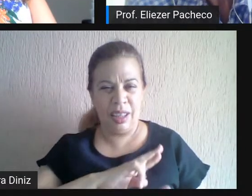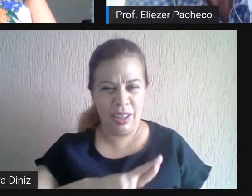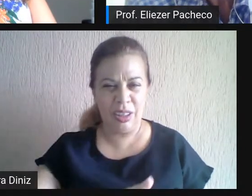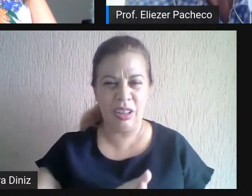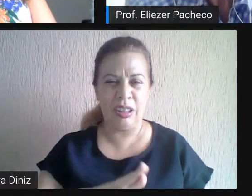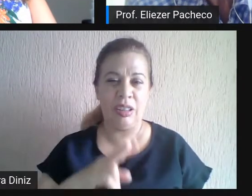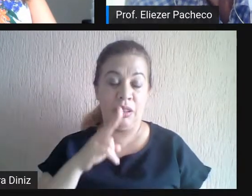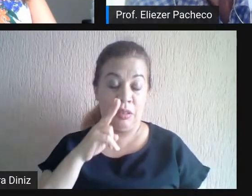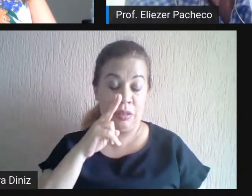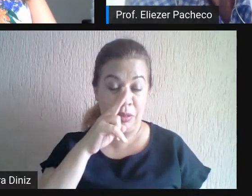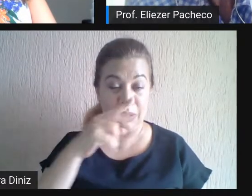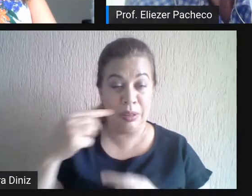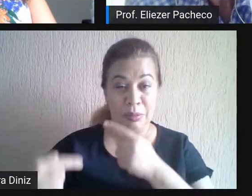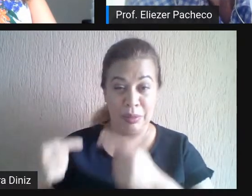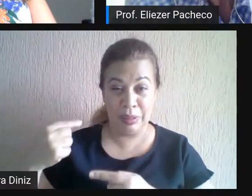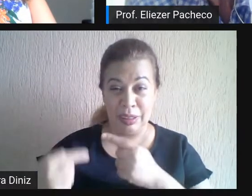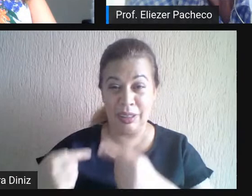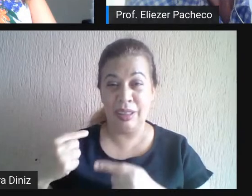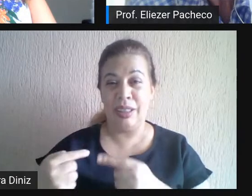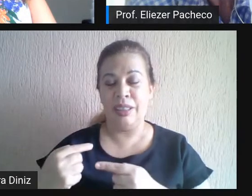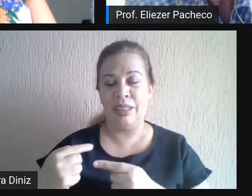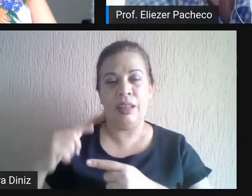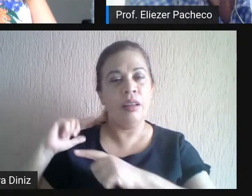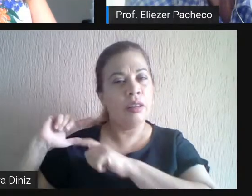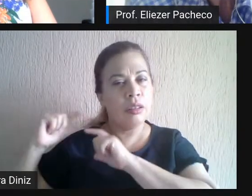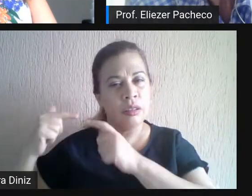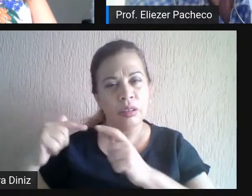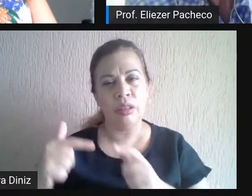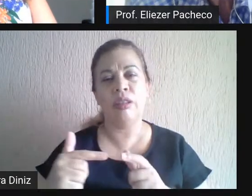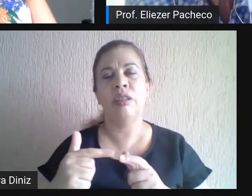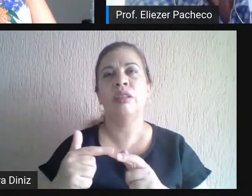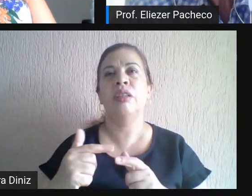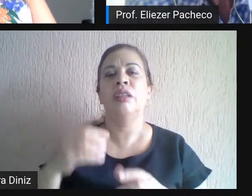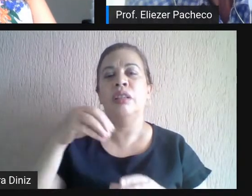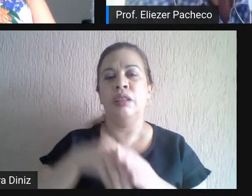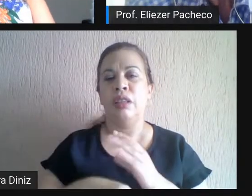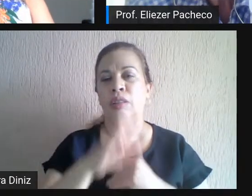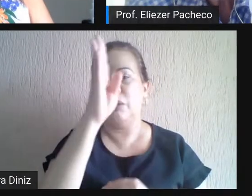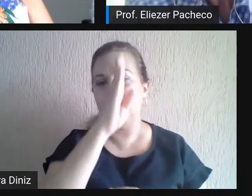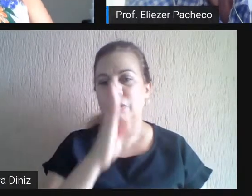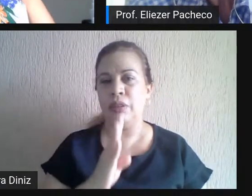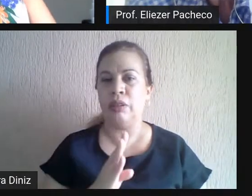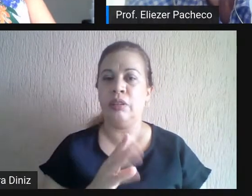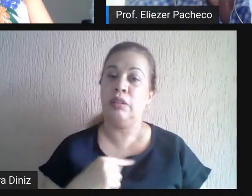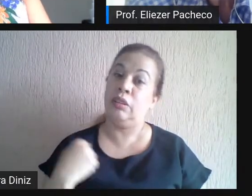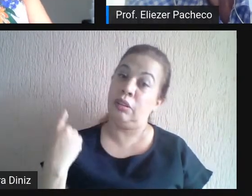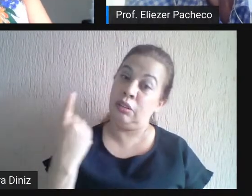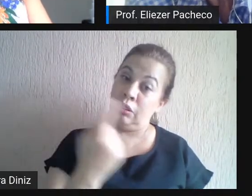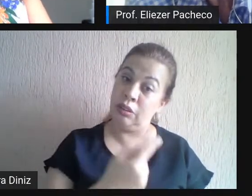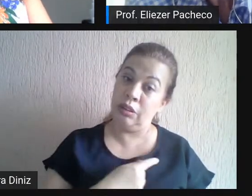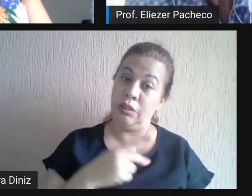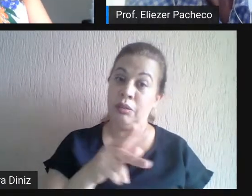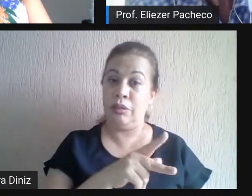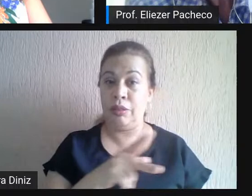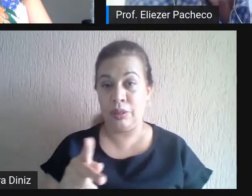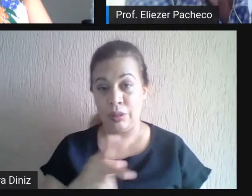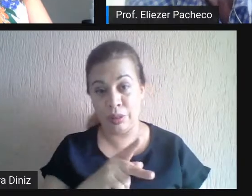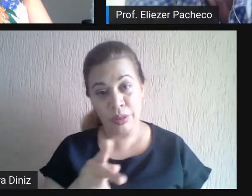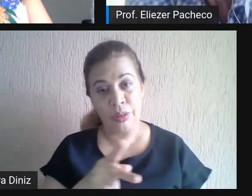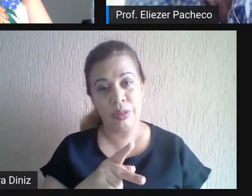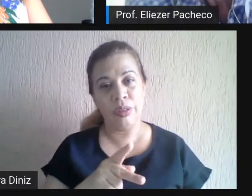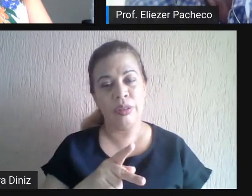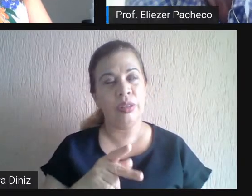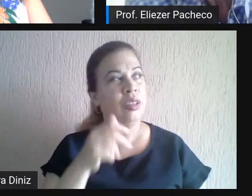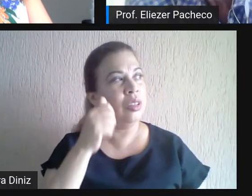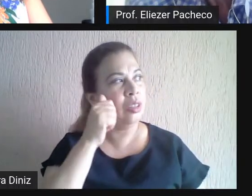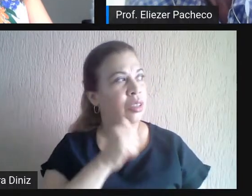do conservadorismo e do reacionarismo no nosso país. Então, nós, professores, professoras,